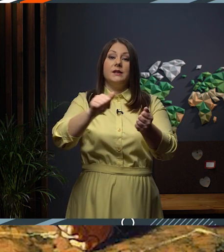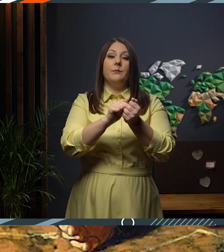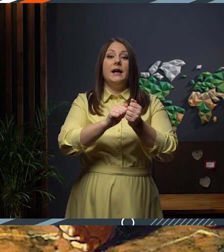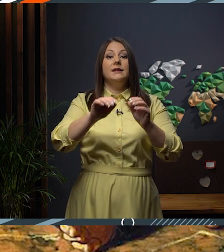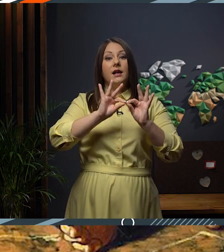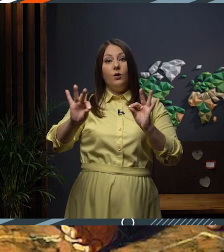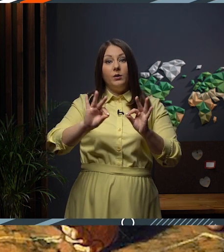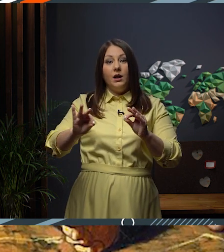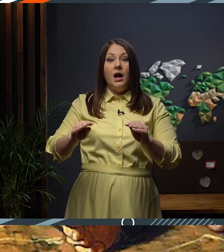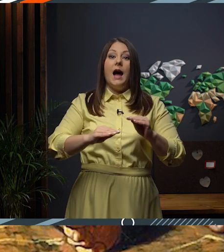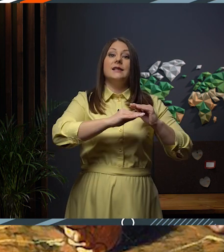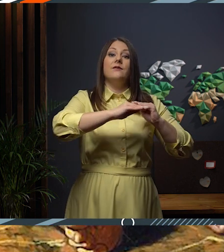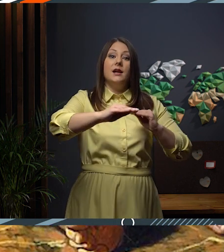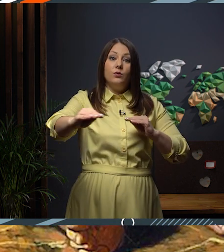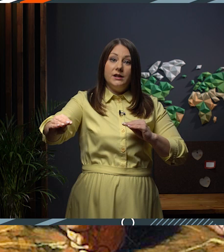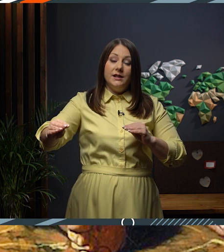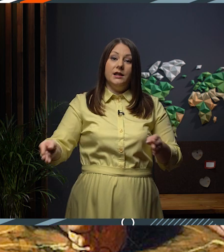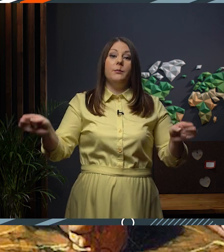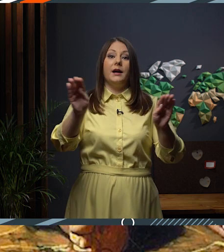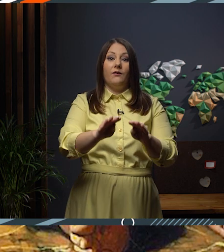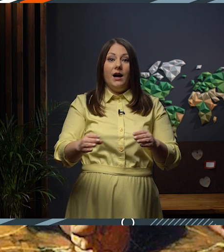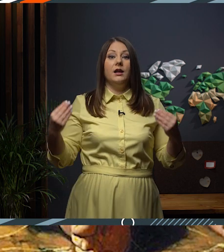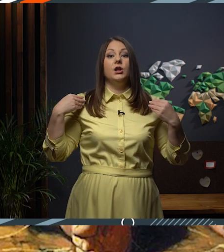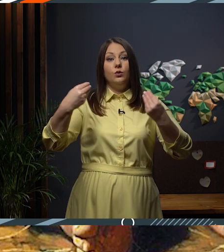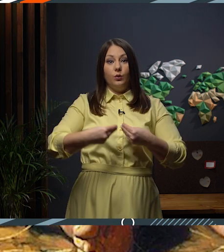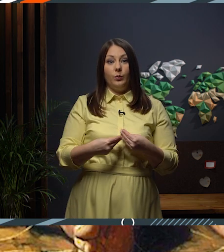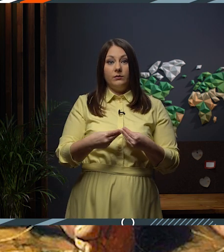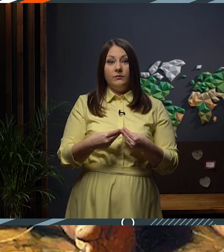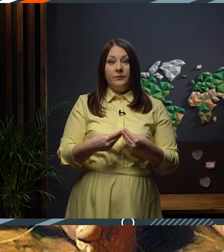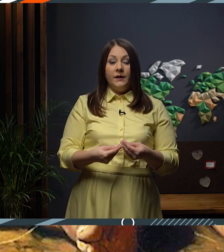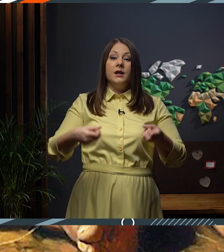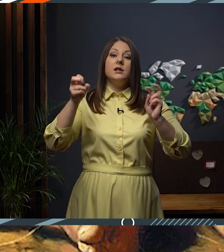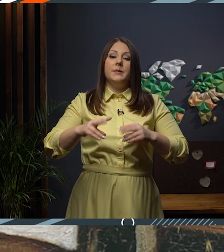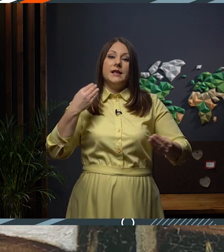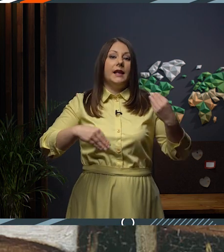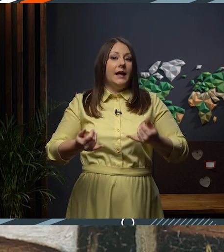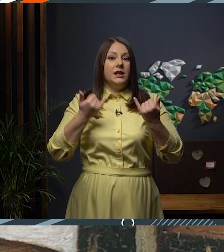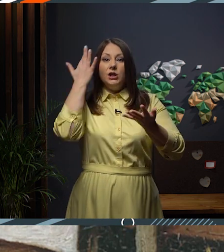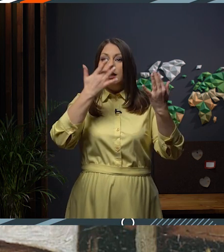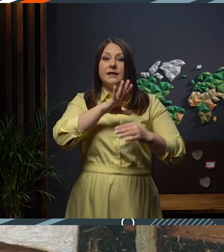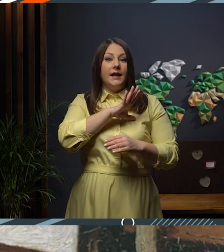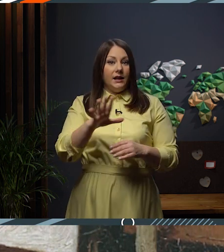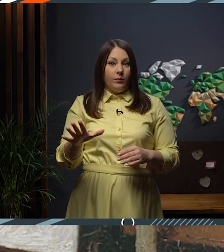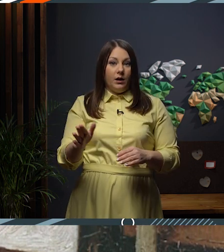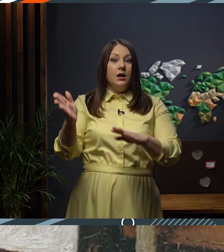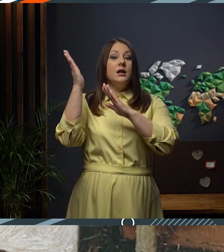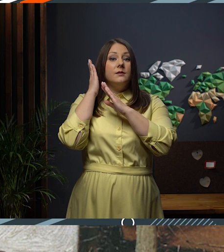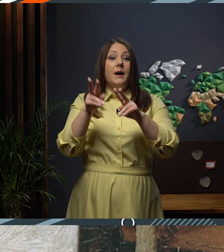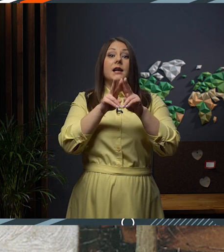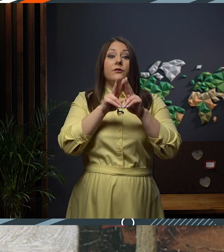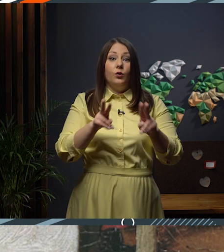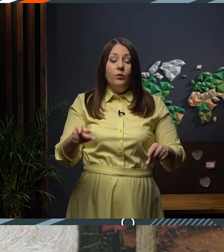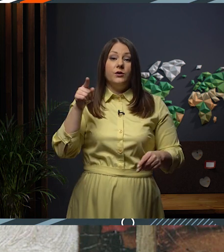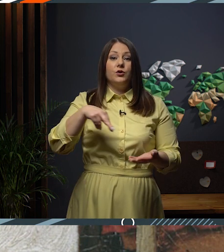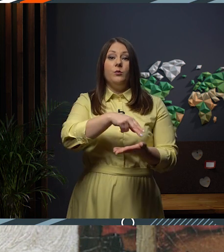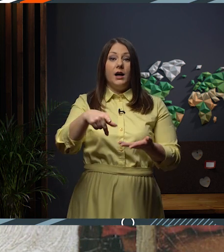обычно посыпали соломой, а сверху стелили покрывало и тулупы. Специальной одежды для сна не было.